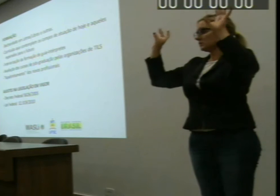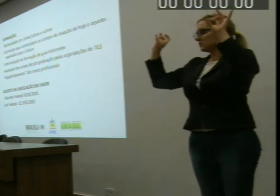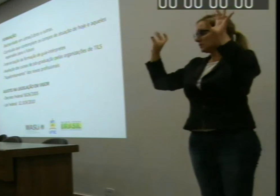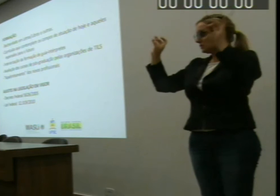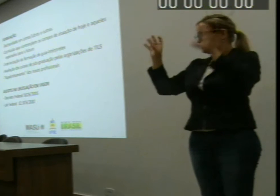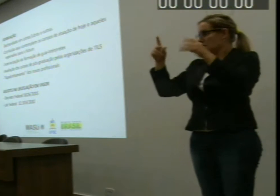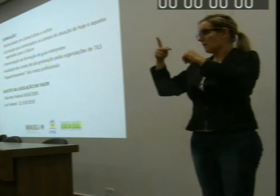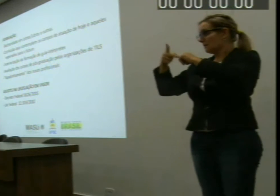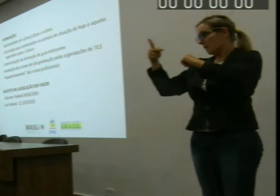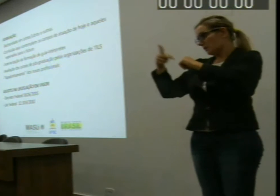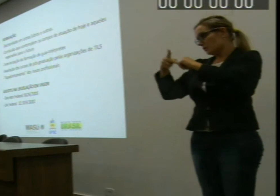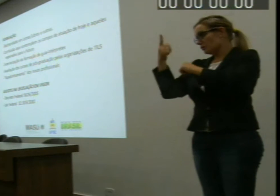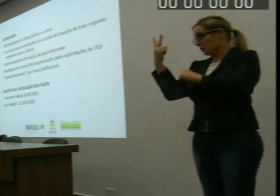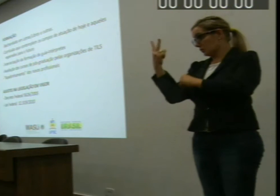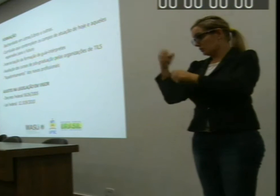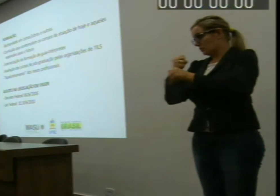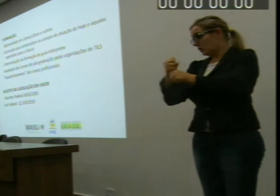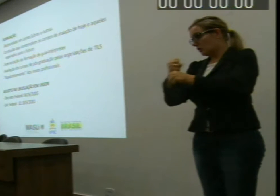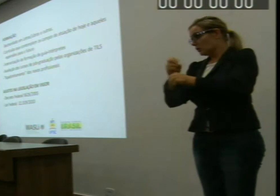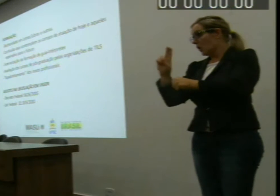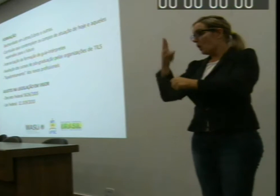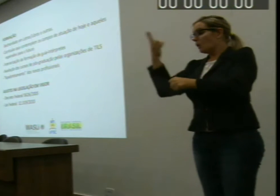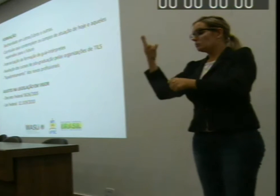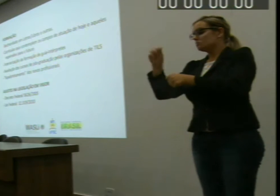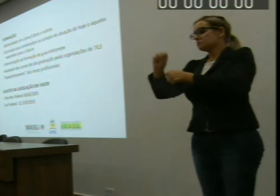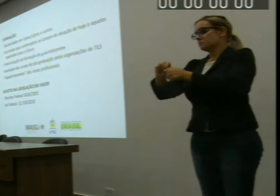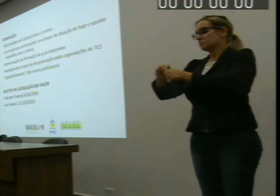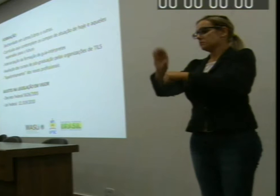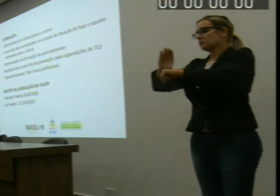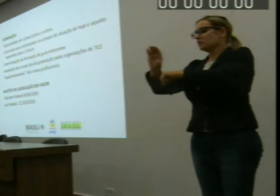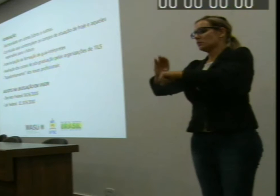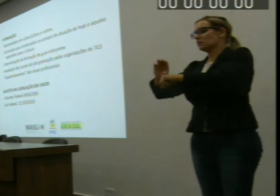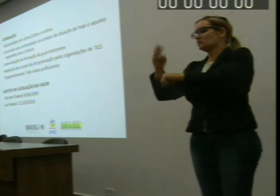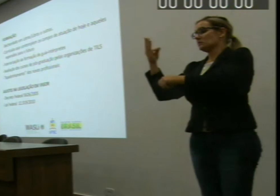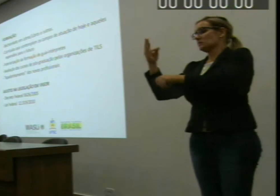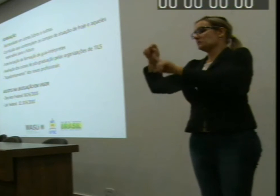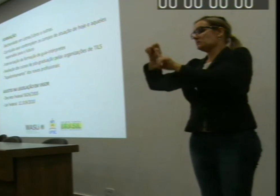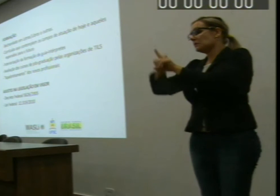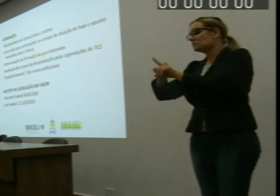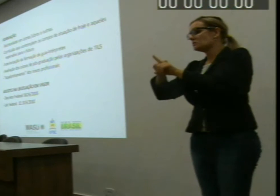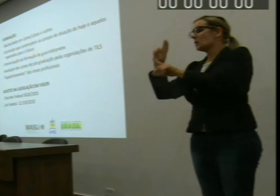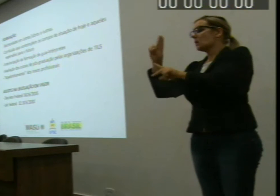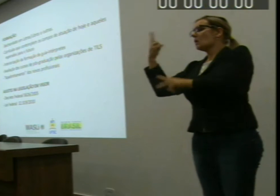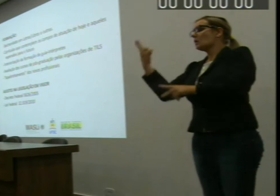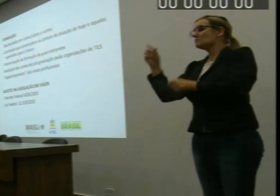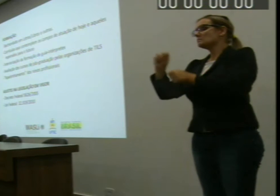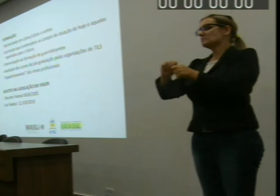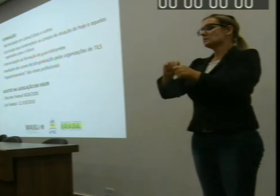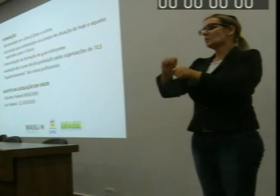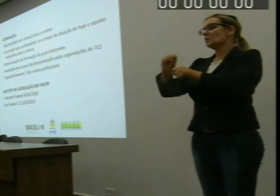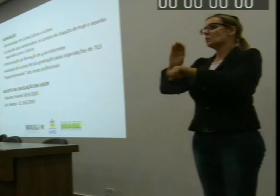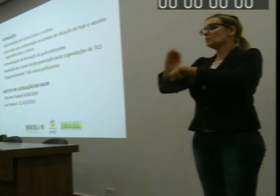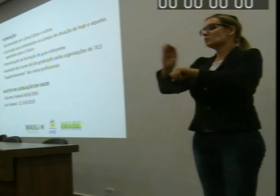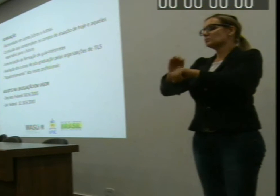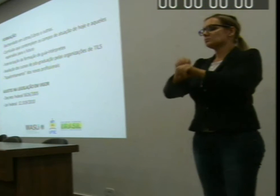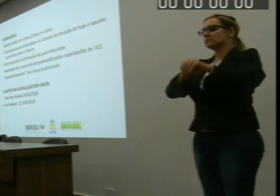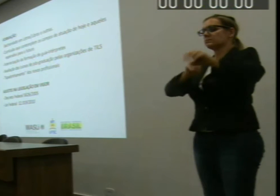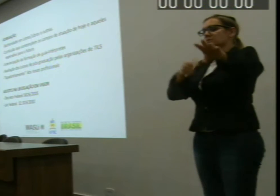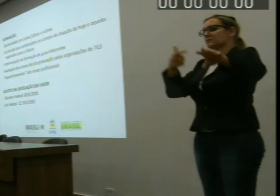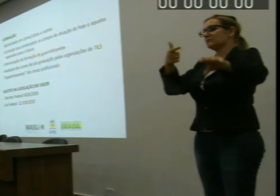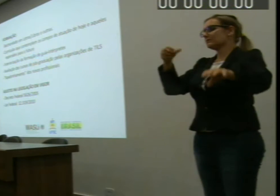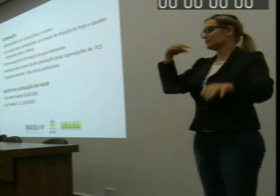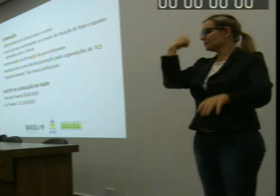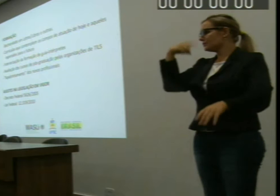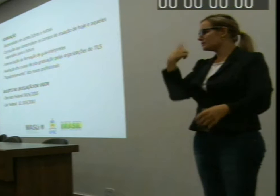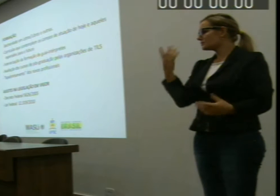dura um ano ou você pode fazer um outro curso profissionalizante que dura 3S meses ou você pode fazer um curso de extensão que dura as 20